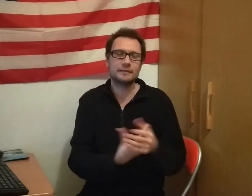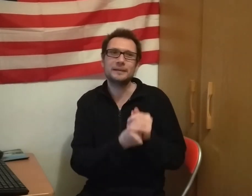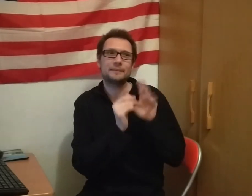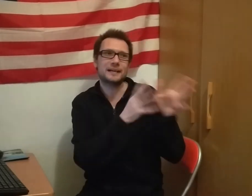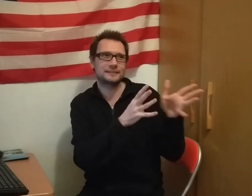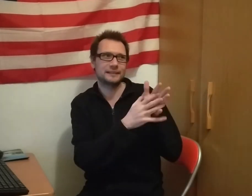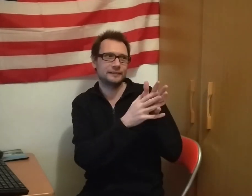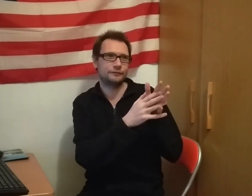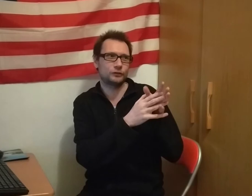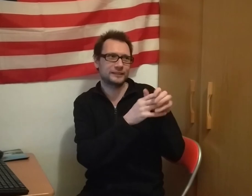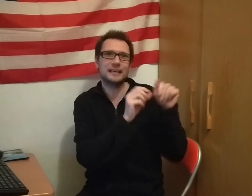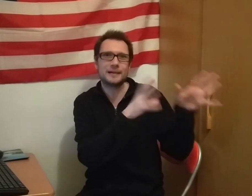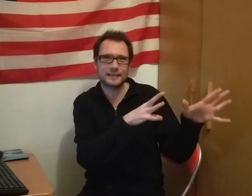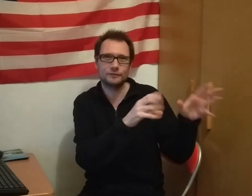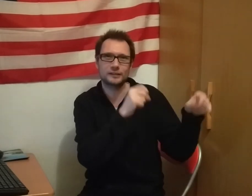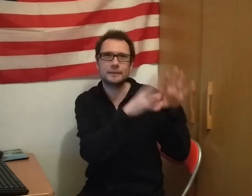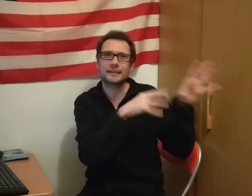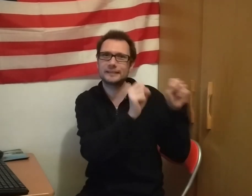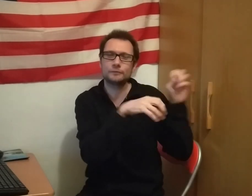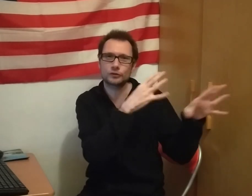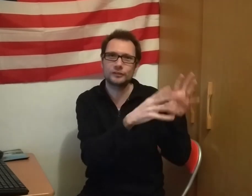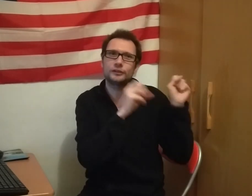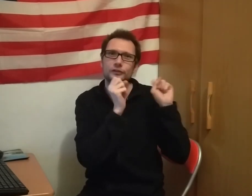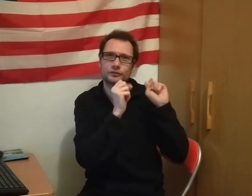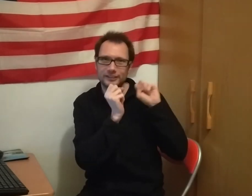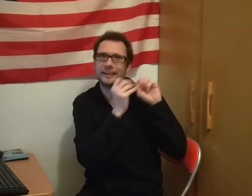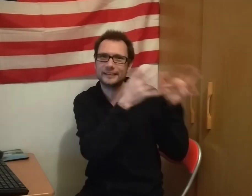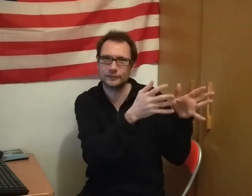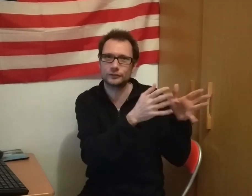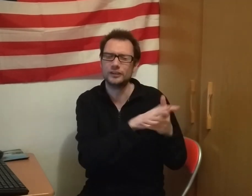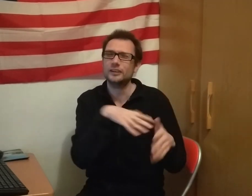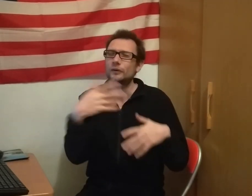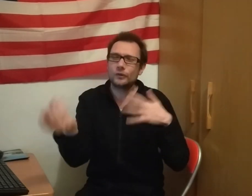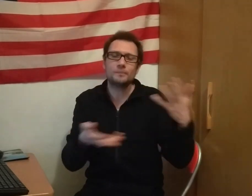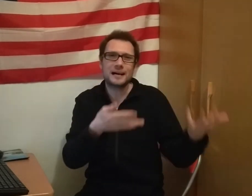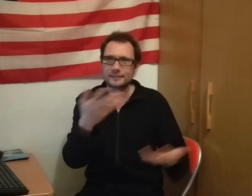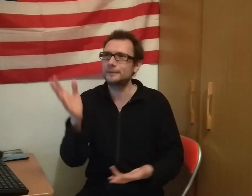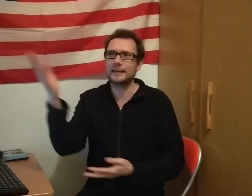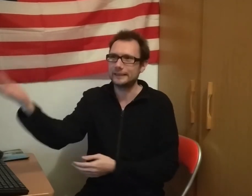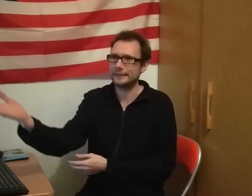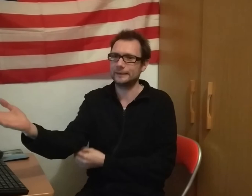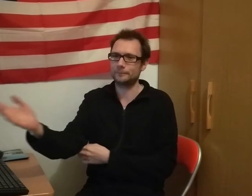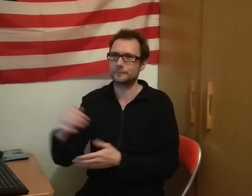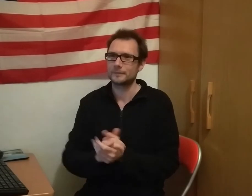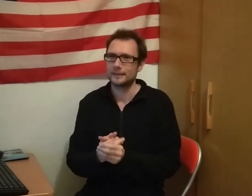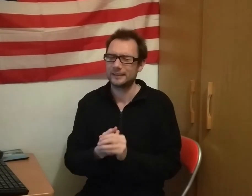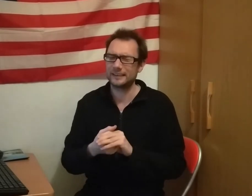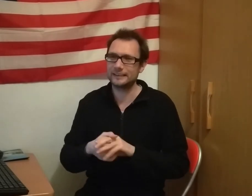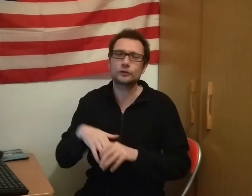mira Max, enfócate en la magia. Veo que de la magia tiene muchos vídeos, sigue en eso. O Max, mira, negocio